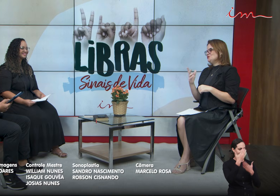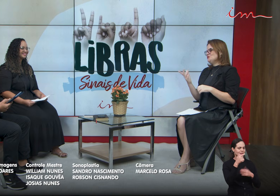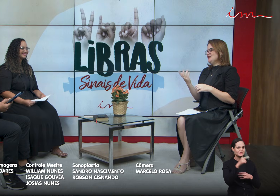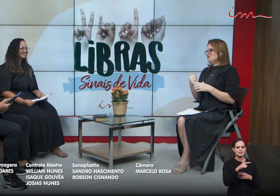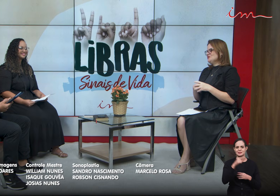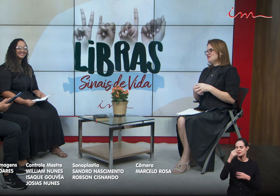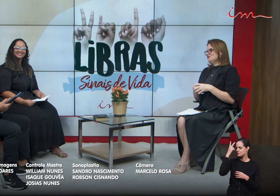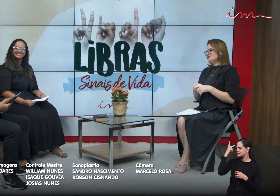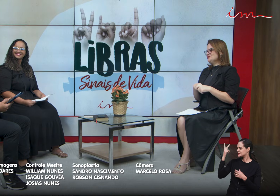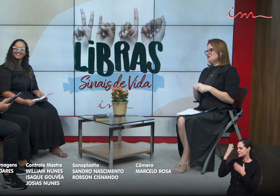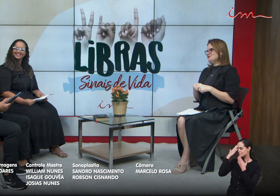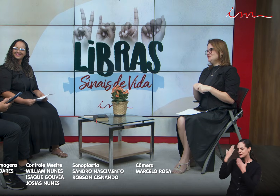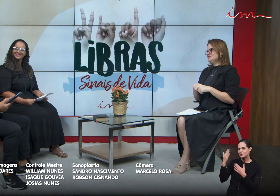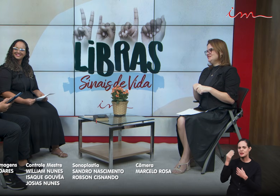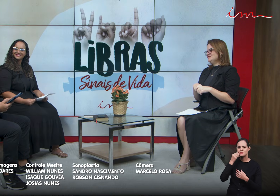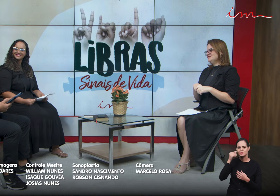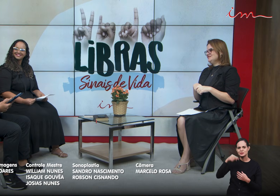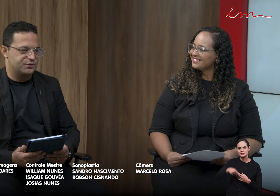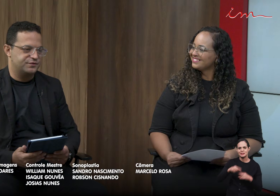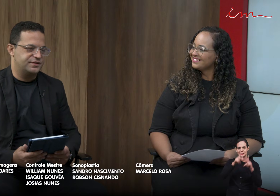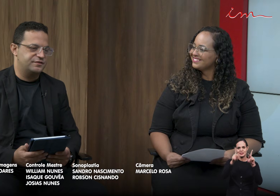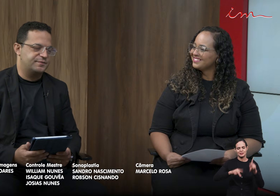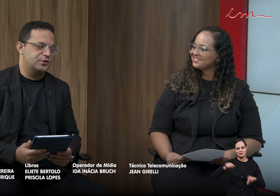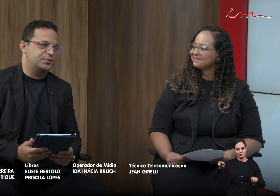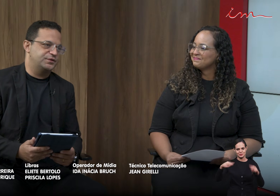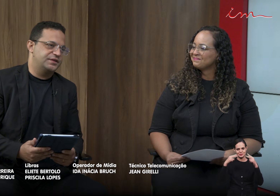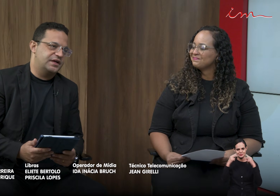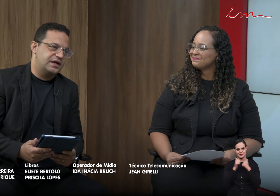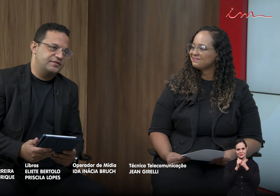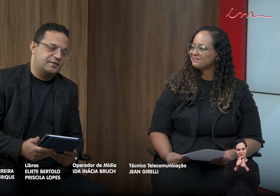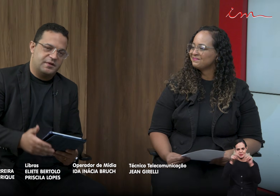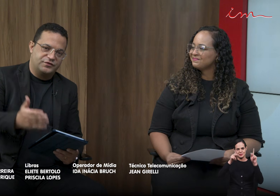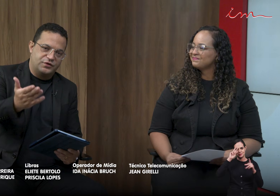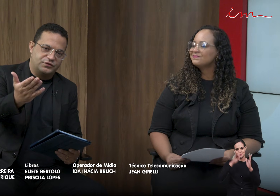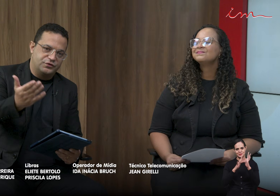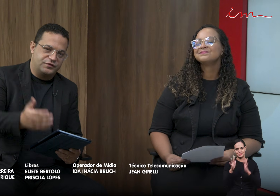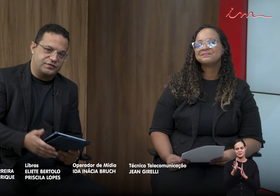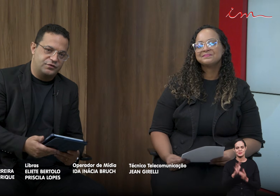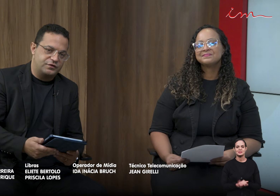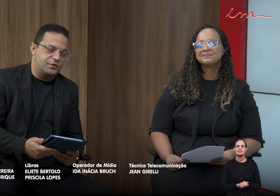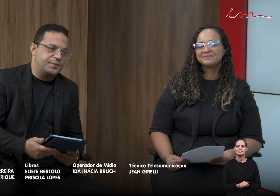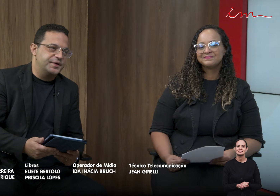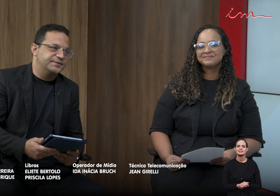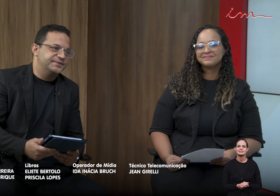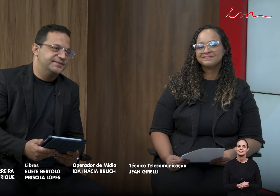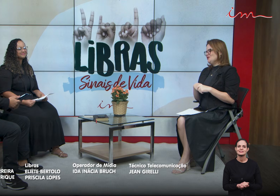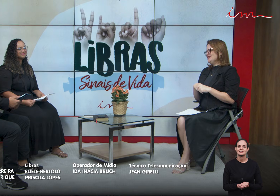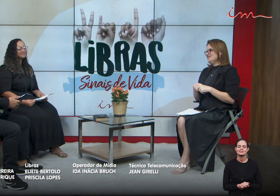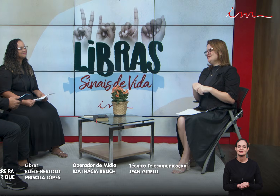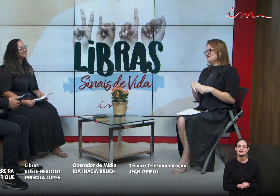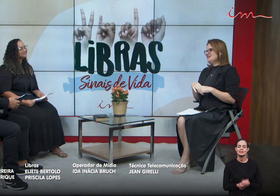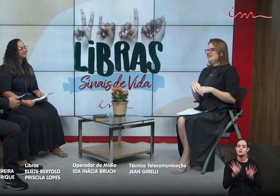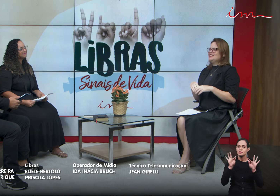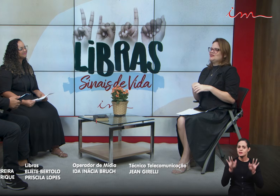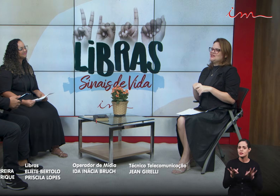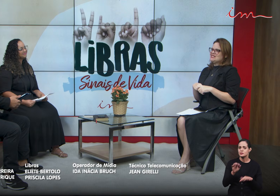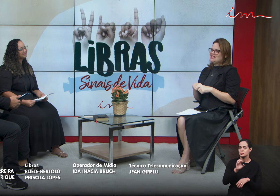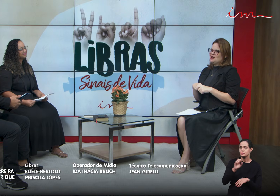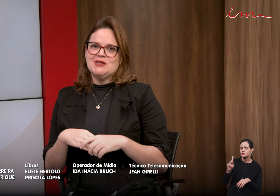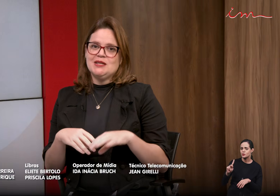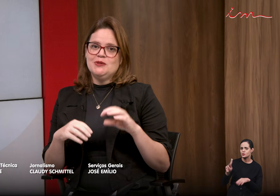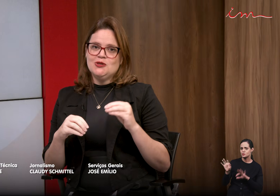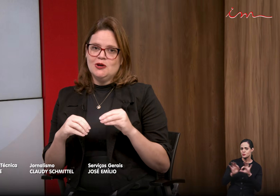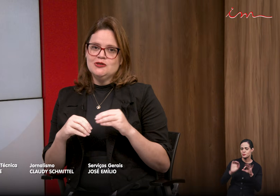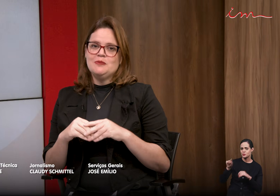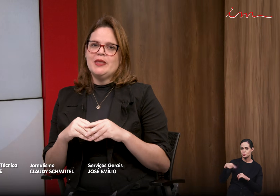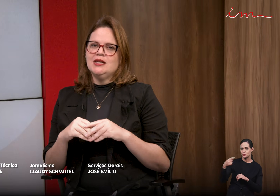uma vez, muito obrigado por estar conosco. Obrigado, Priscila, pelo convite, pela oportunidade. A paz do Senhor a todos que estão nos acompanhando. Glória a Deus. Então, nós